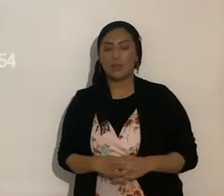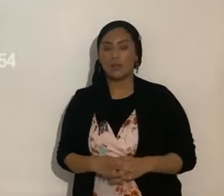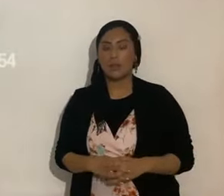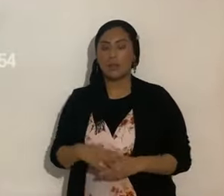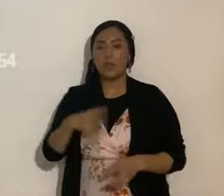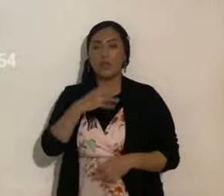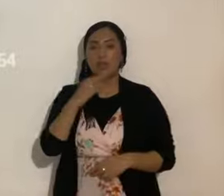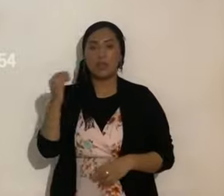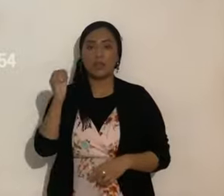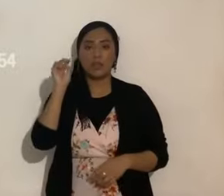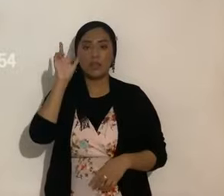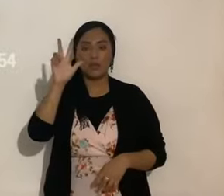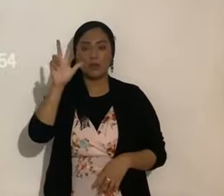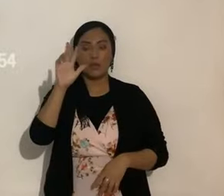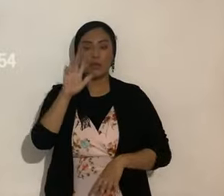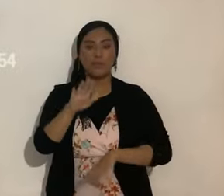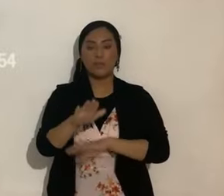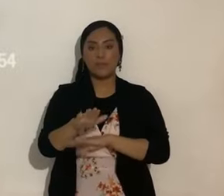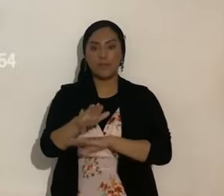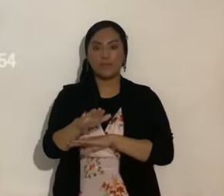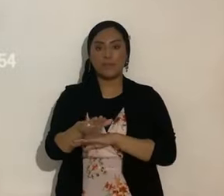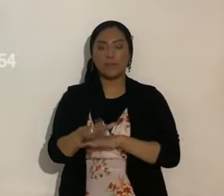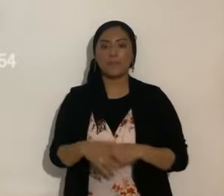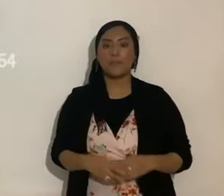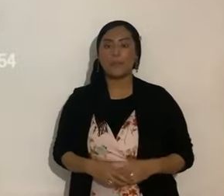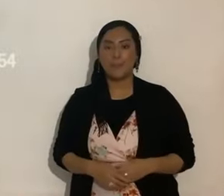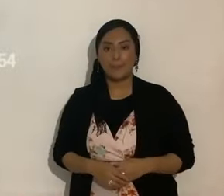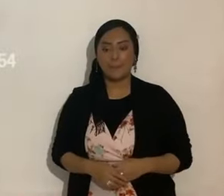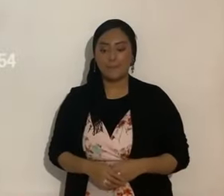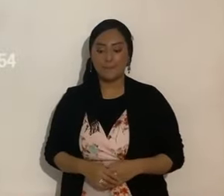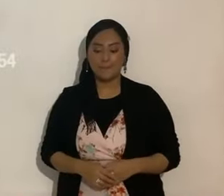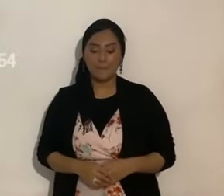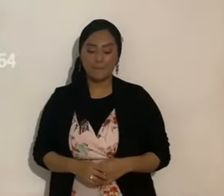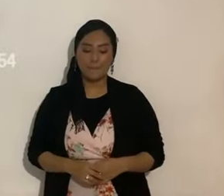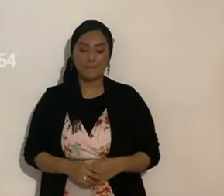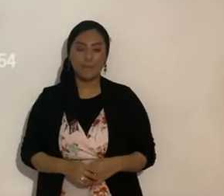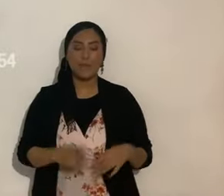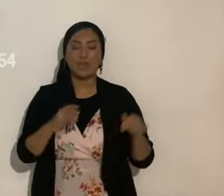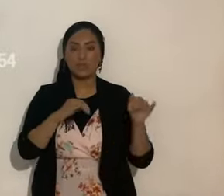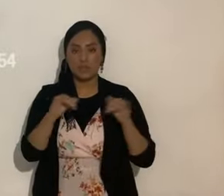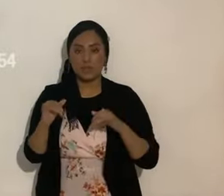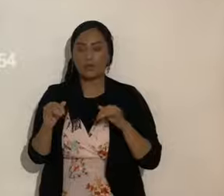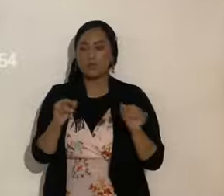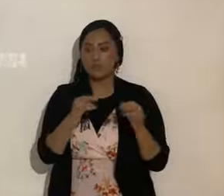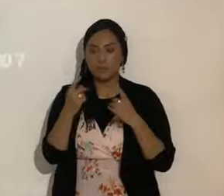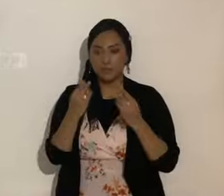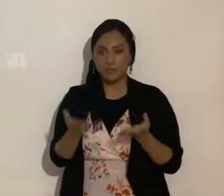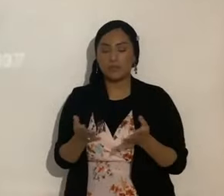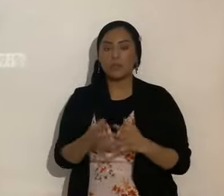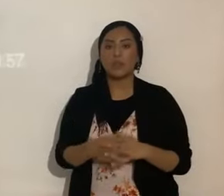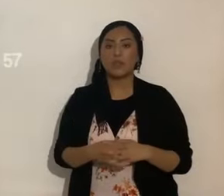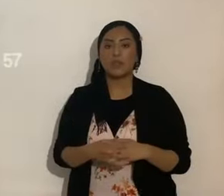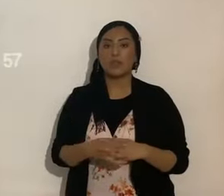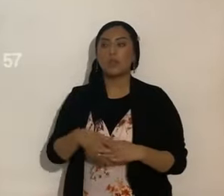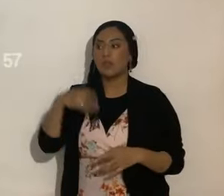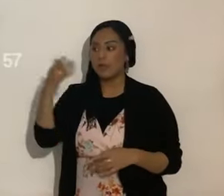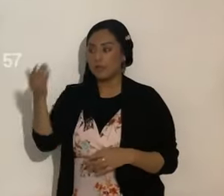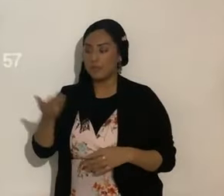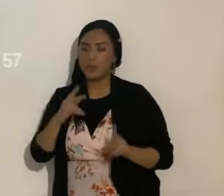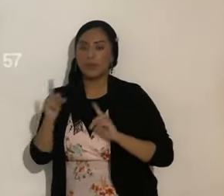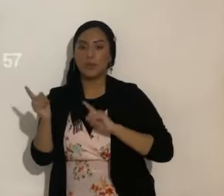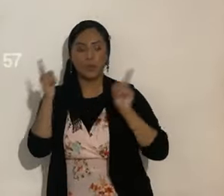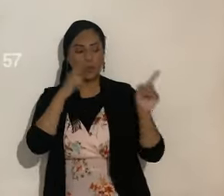y novena, 3 de la tarde de nuestro horario, ¿sí? E hizo lo mismo. Que hizo lo mismo, los invitó a la